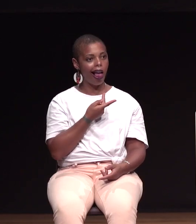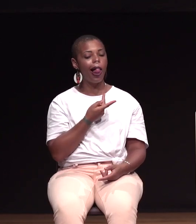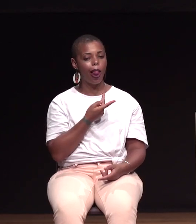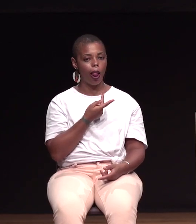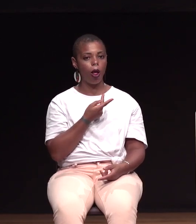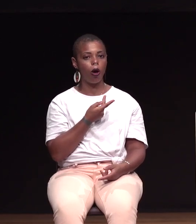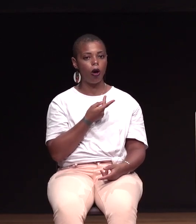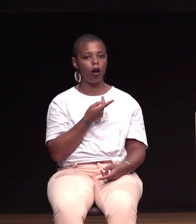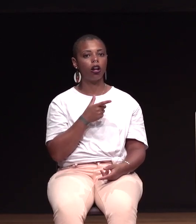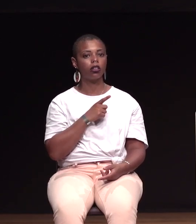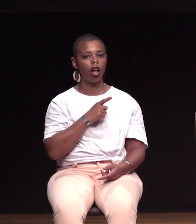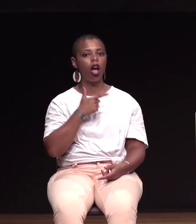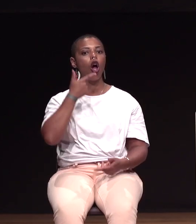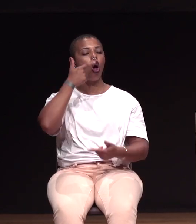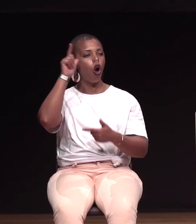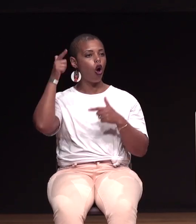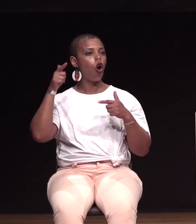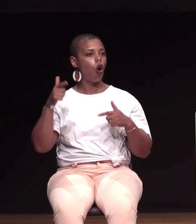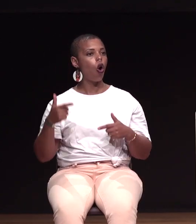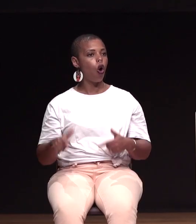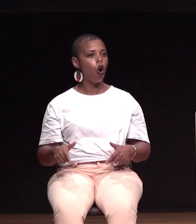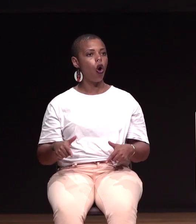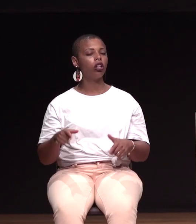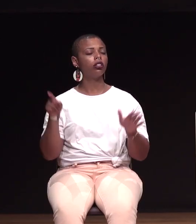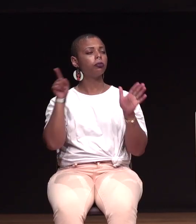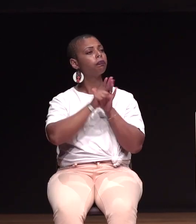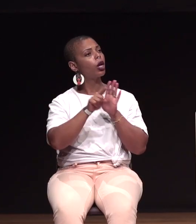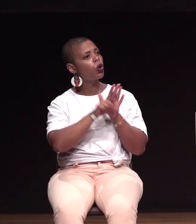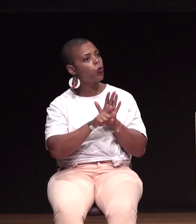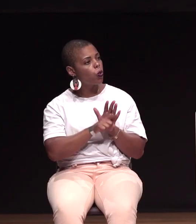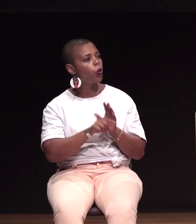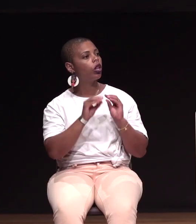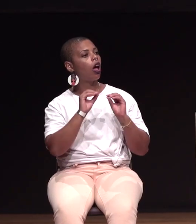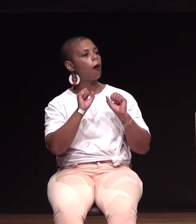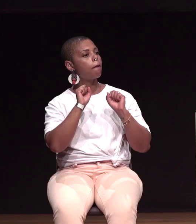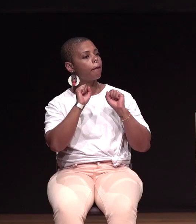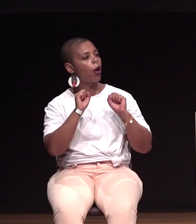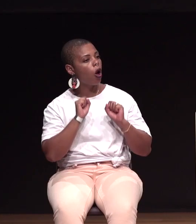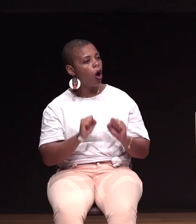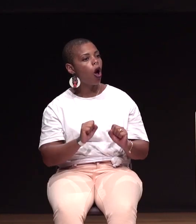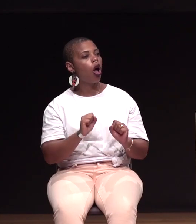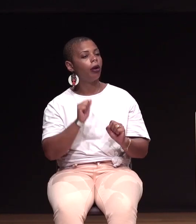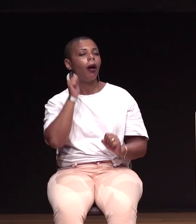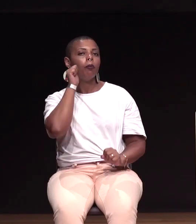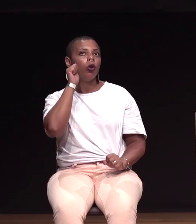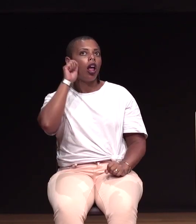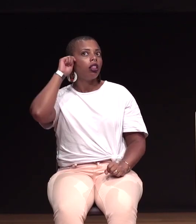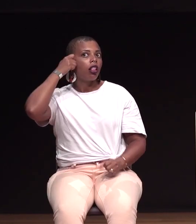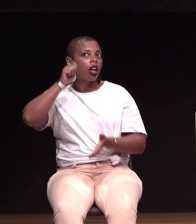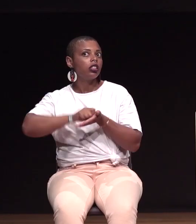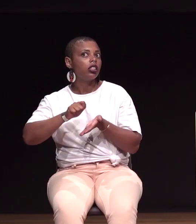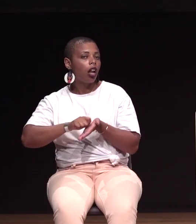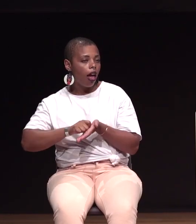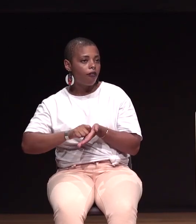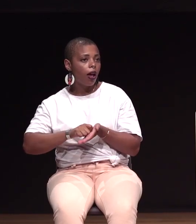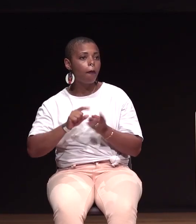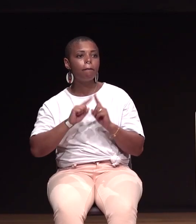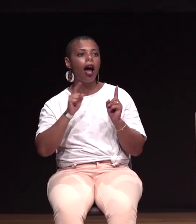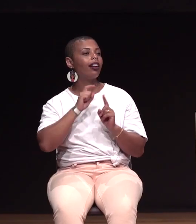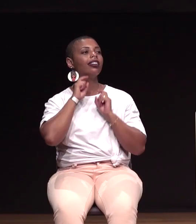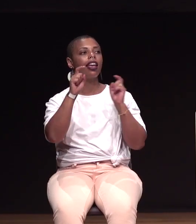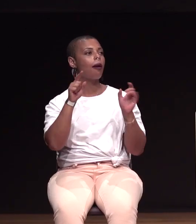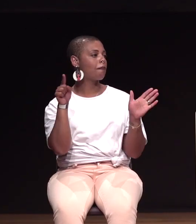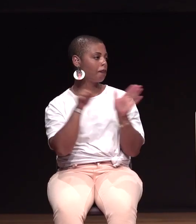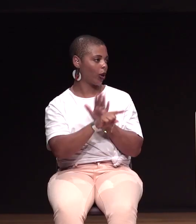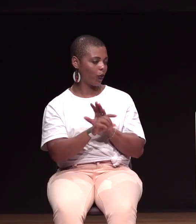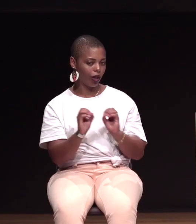tem outras questões que poderiam ser feitas para escritoras, né, negras, e que não são feitas,